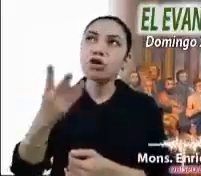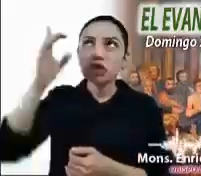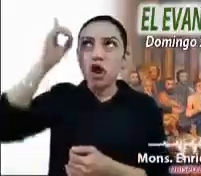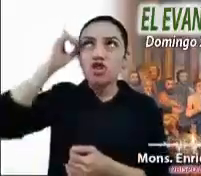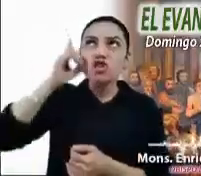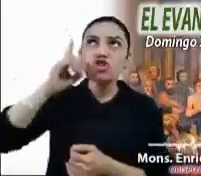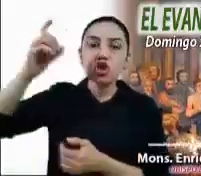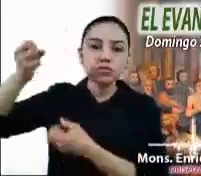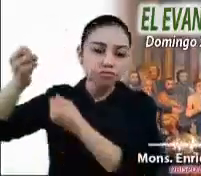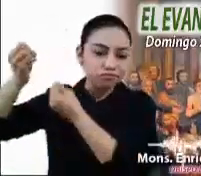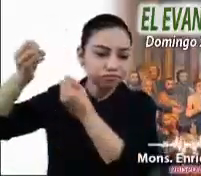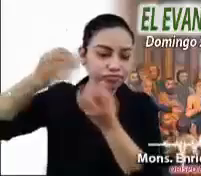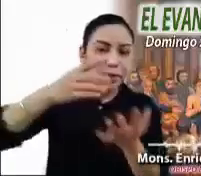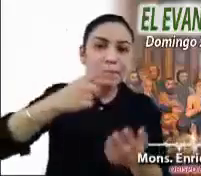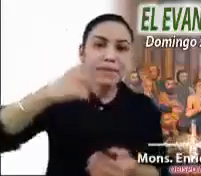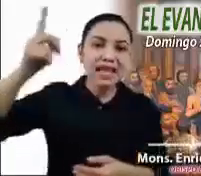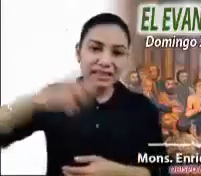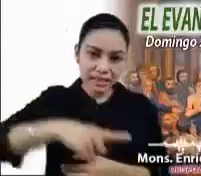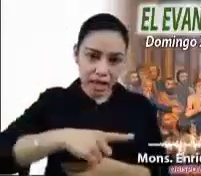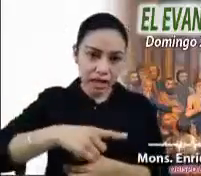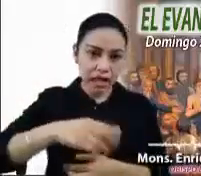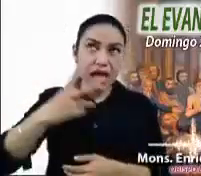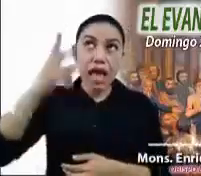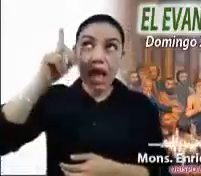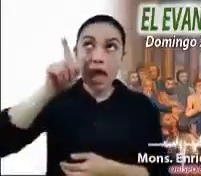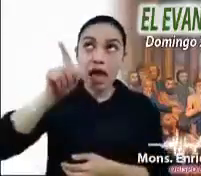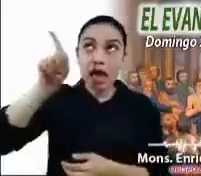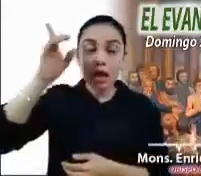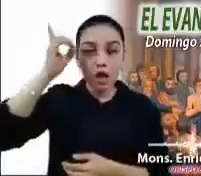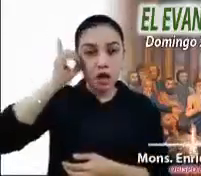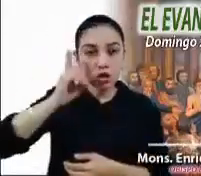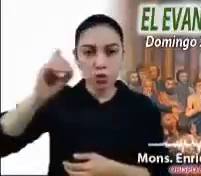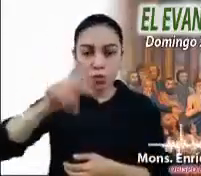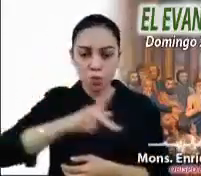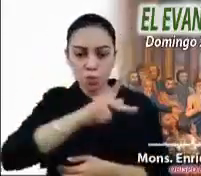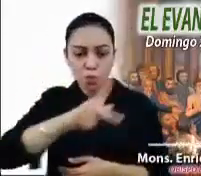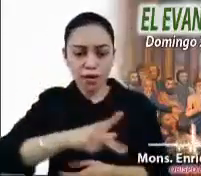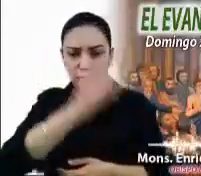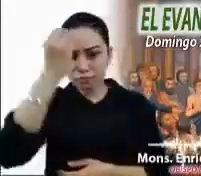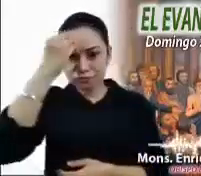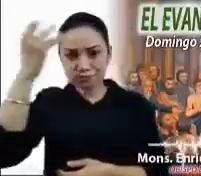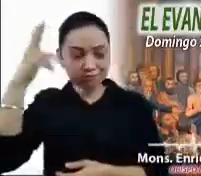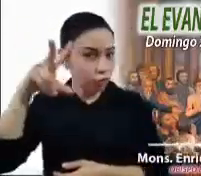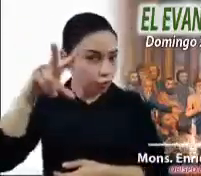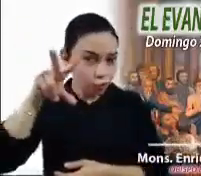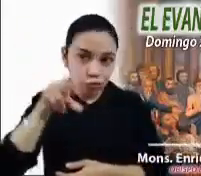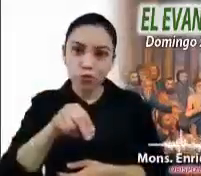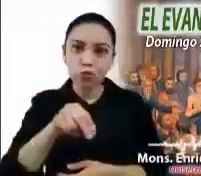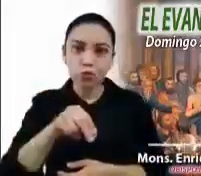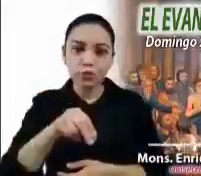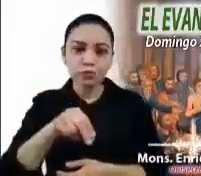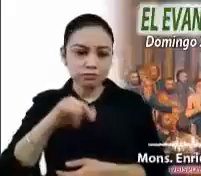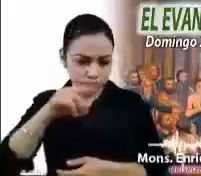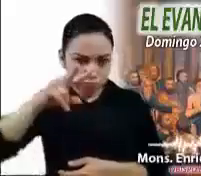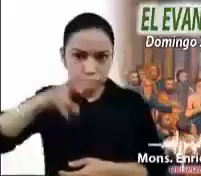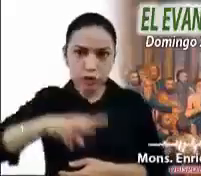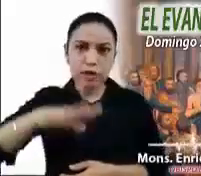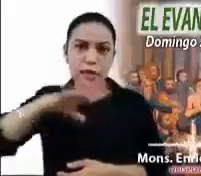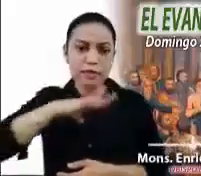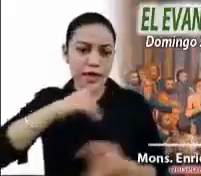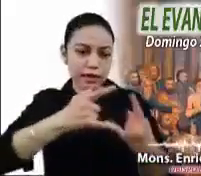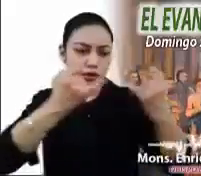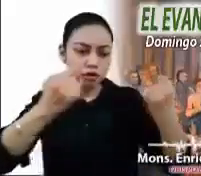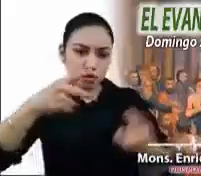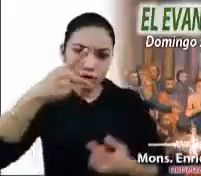no ha olvidado a su pueblo y está muy presente en su historia. Y Dios tiene poder, Dios da